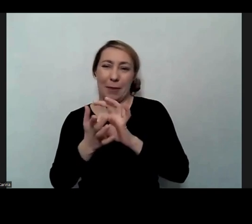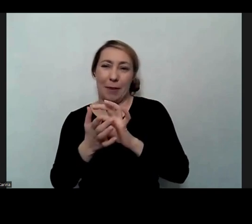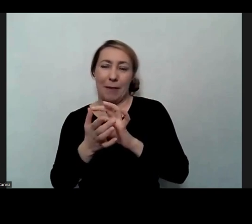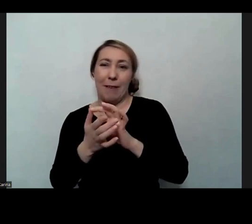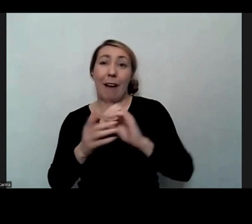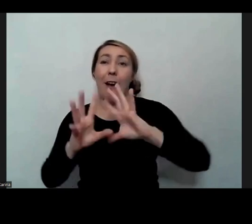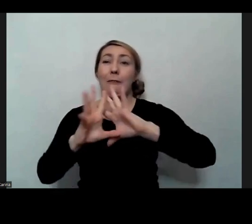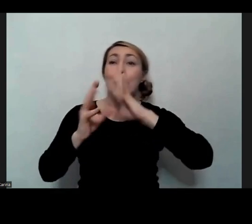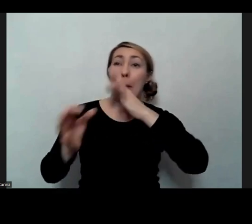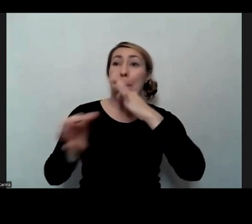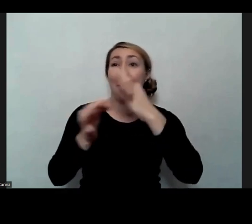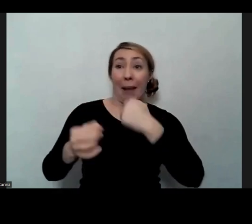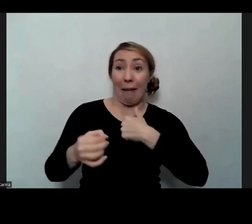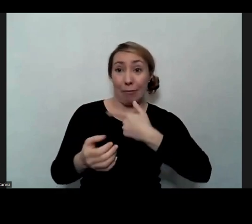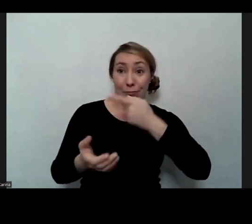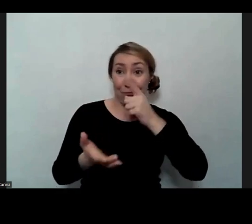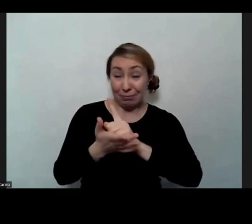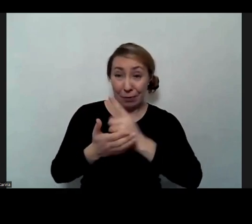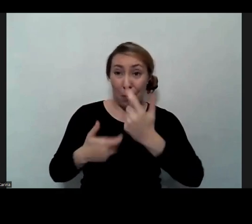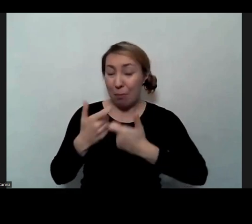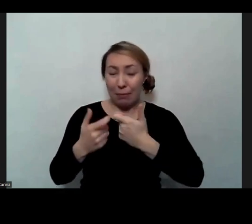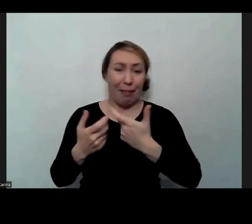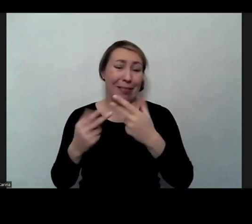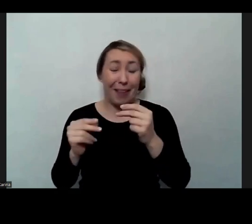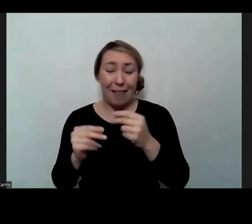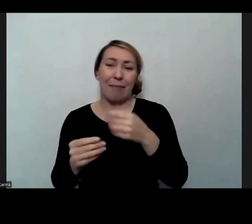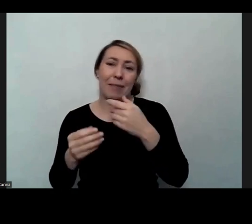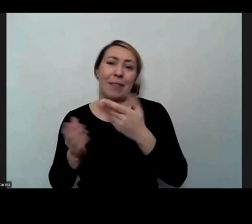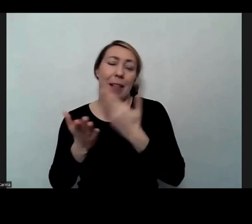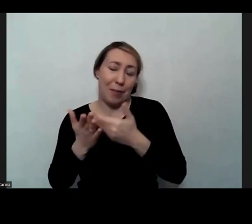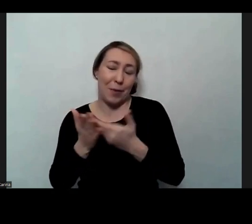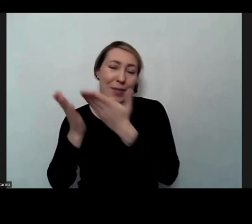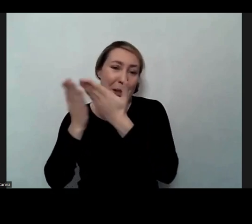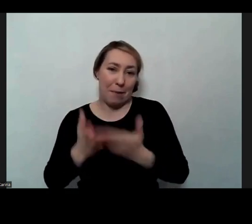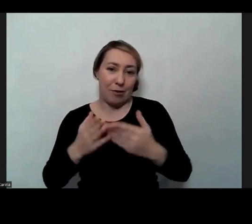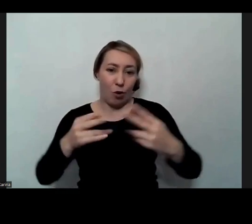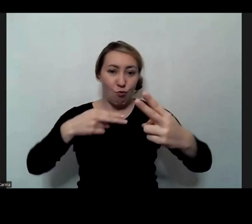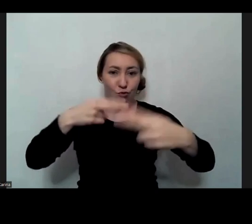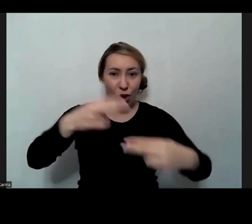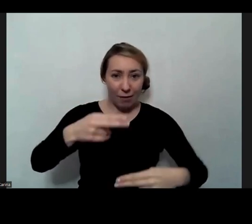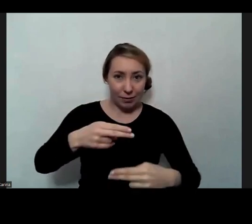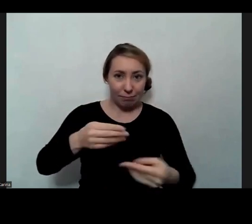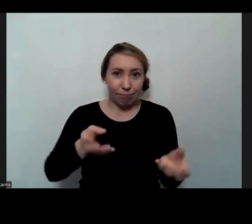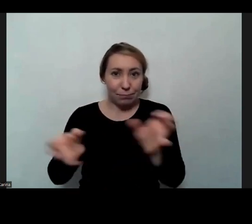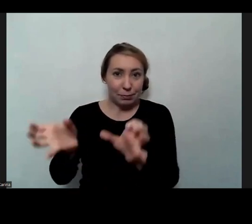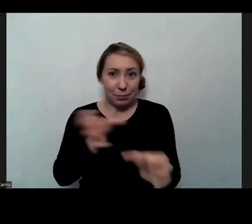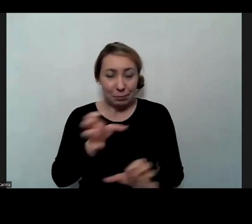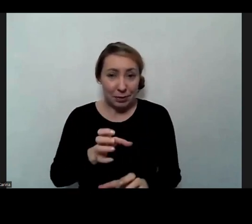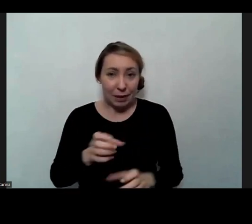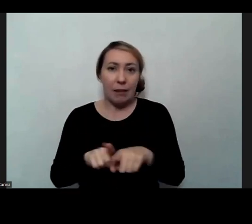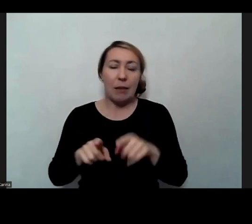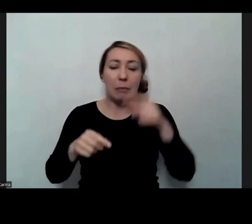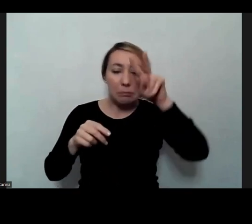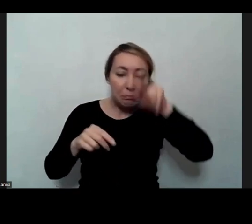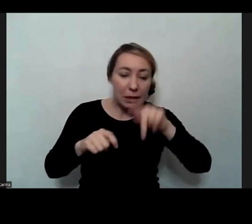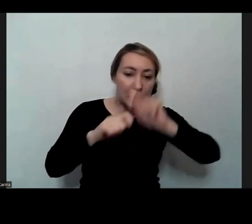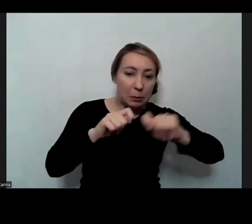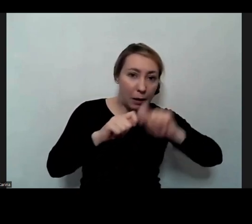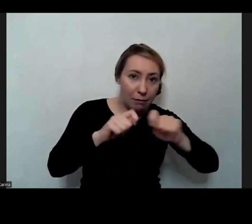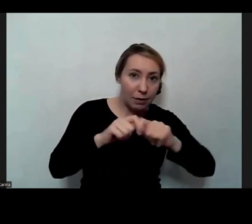więc serdecznie zapraszam do wykorzystywania czatu. Ja tam będę zerkała regularnie i też adresowała pań